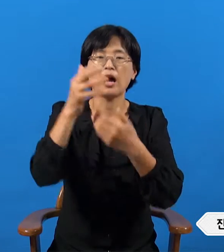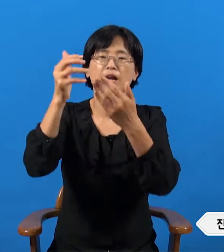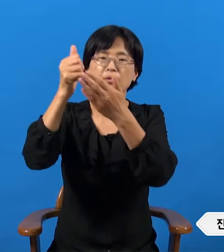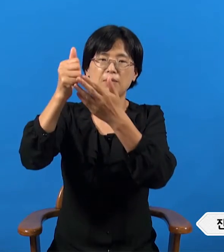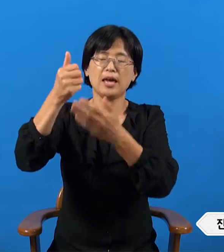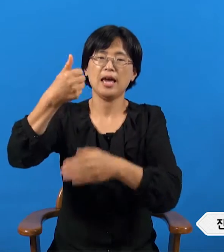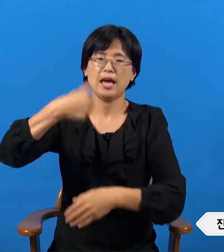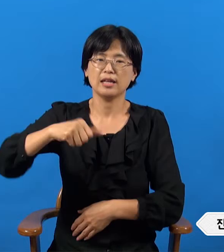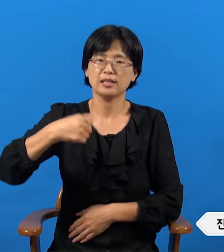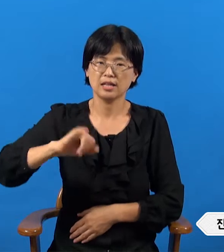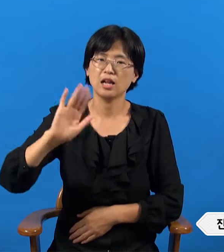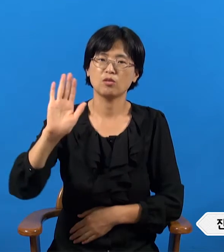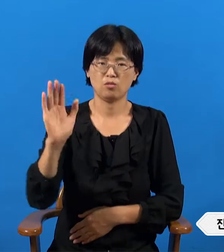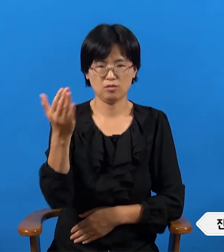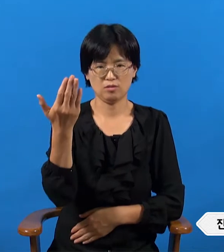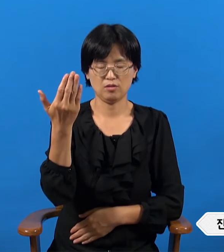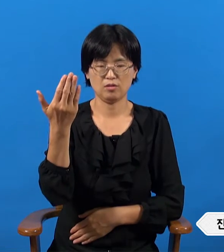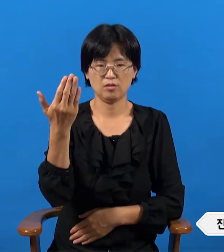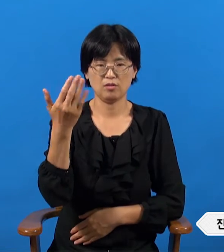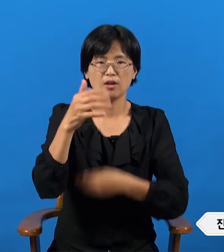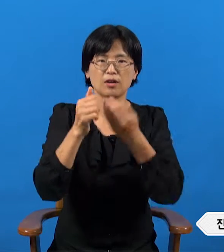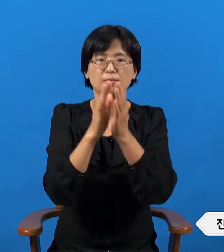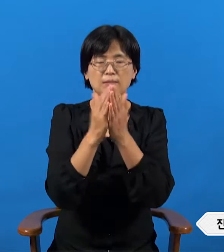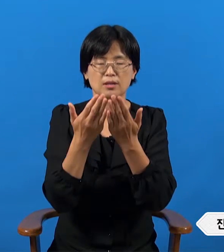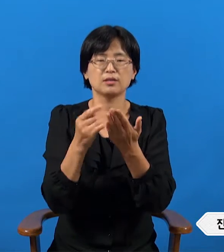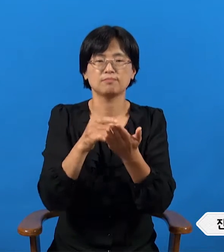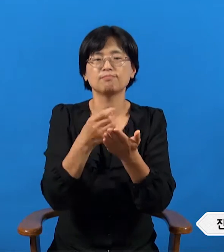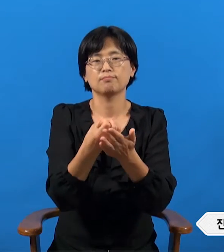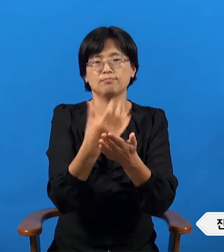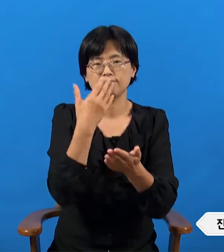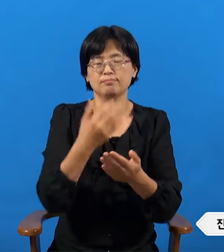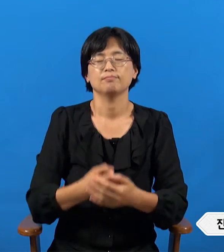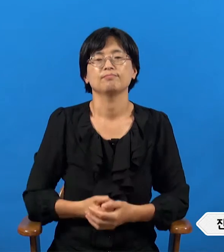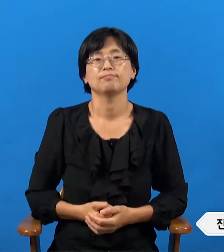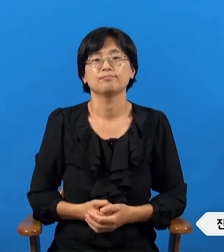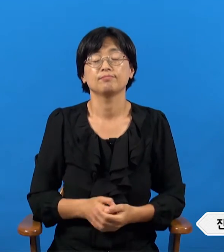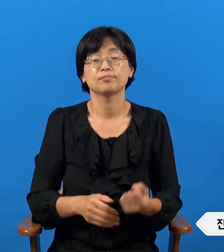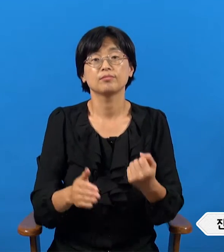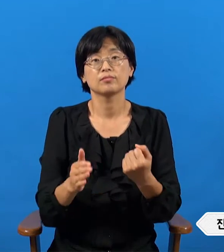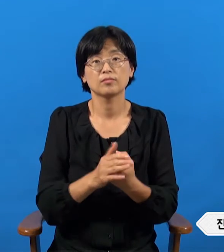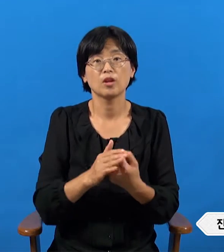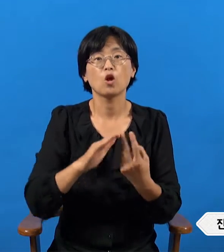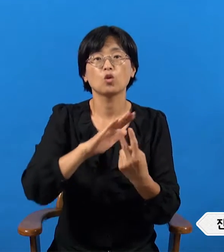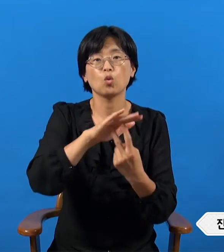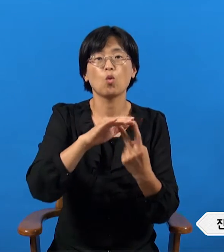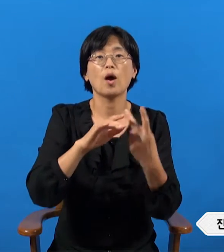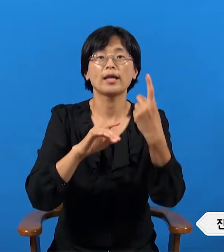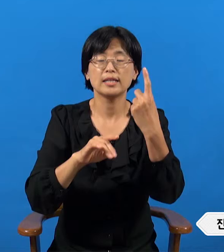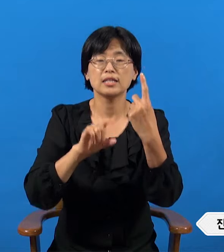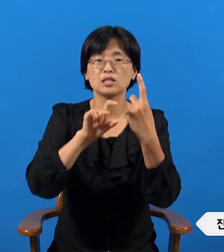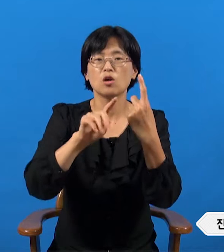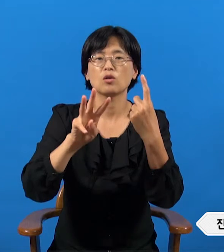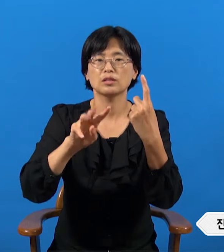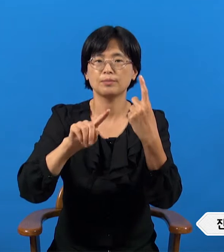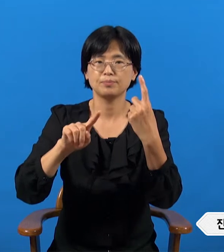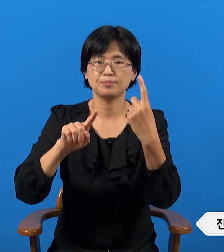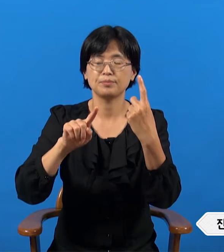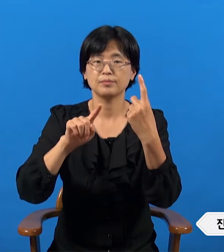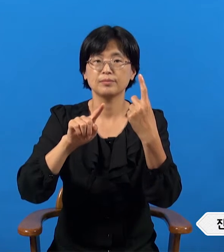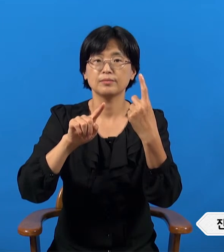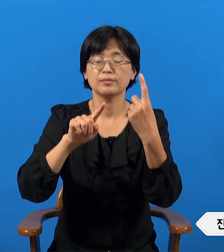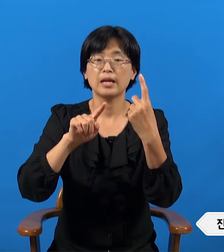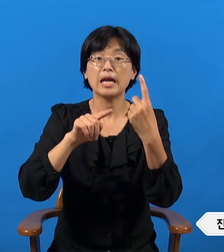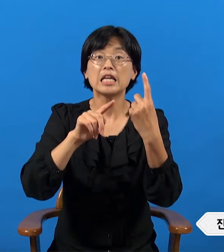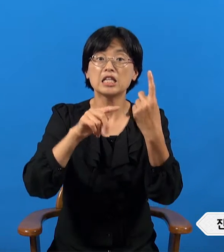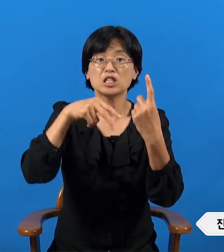우리는 하나님의 자녀가 되었다라고 성경은 말씀합니다. 그래서 요한 1서 3장